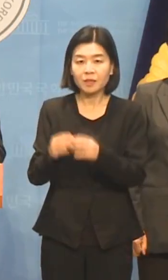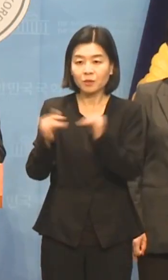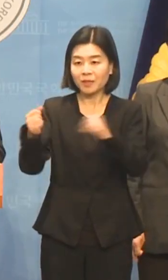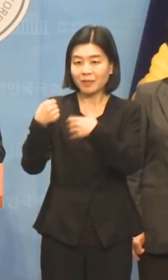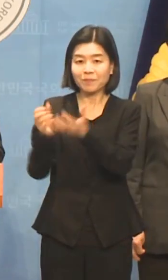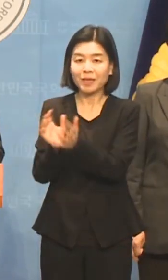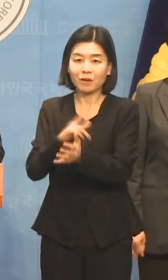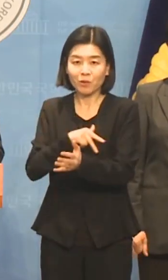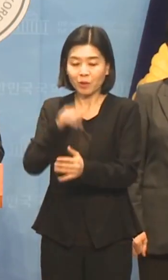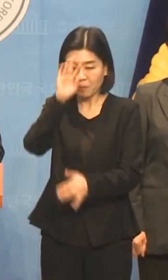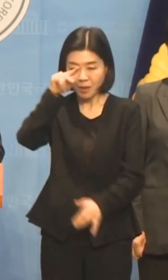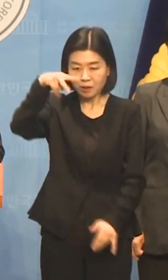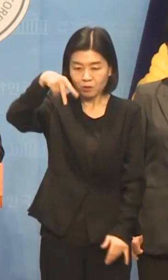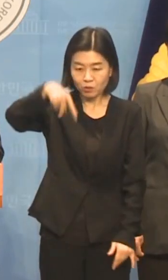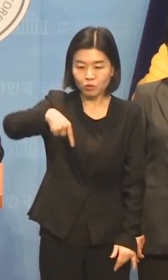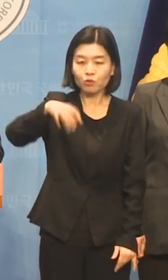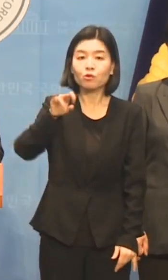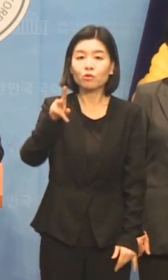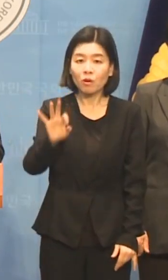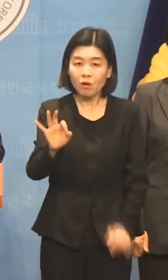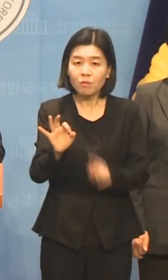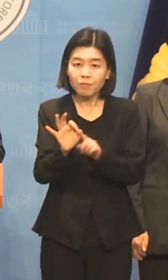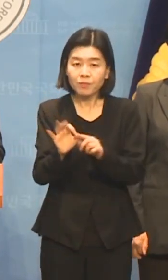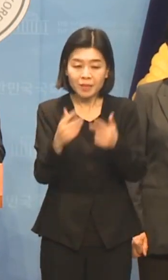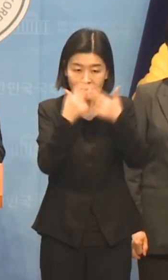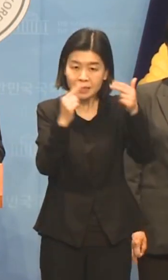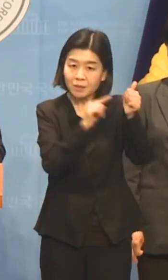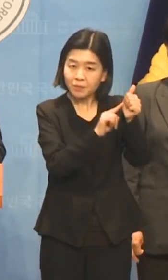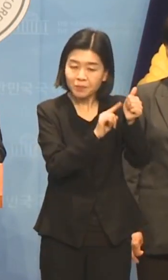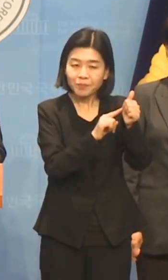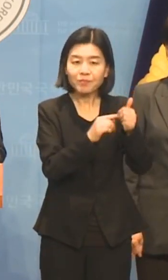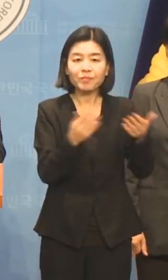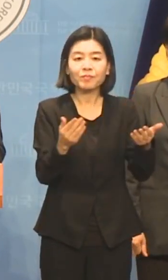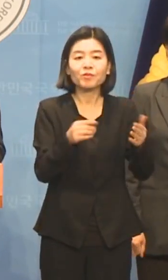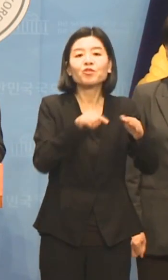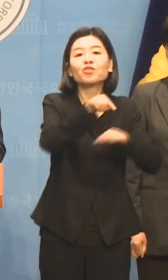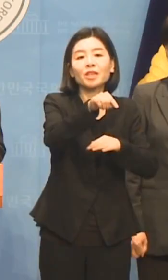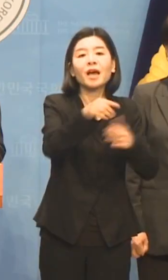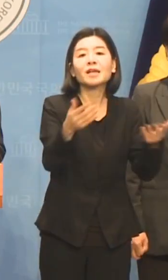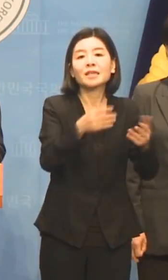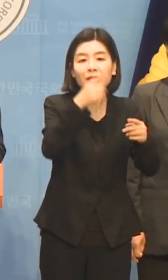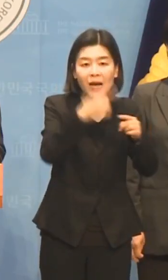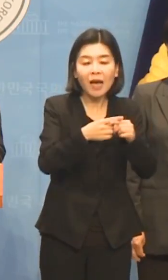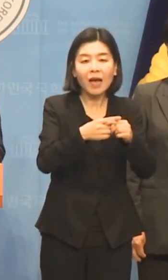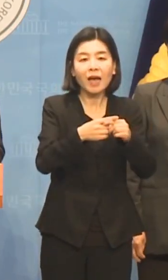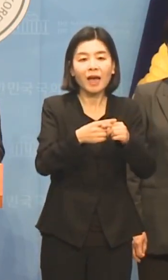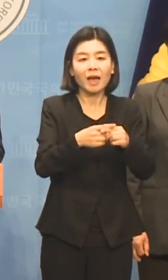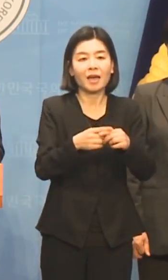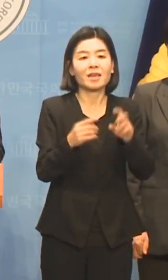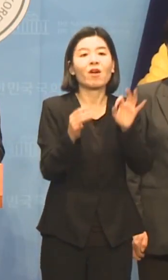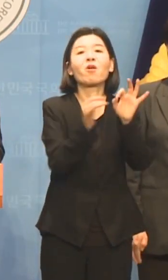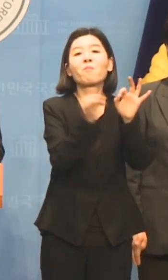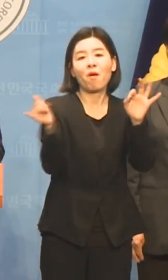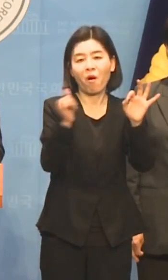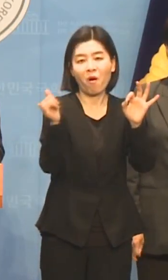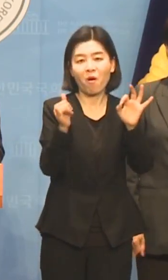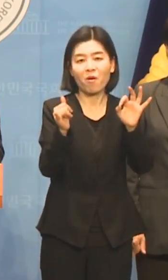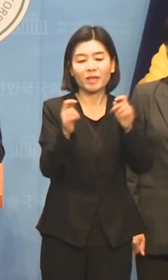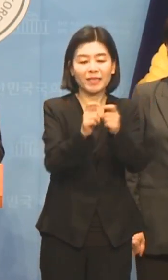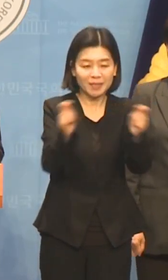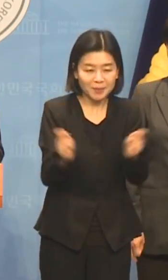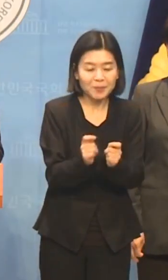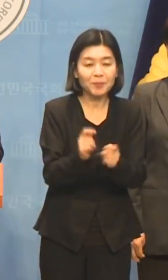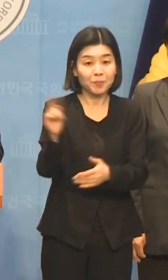의원은 이재명 대표가 출장 중 일행 10명이 찍은 사진을 4명이 한 팀으로 골프를 친 사진인